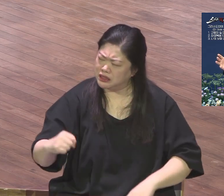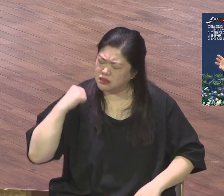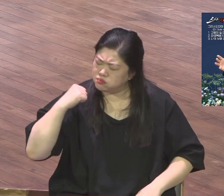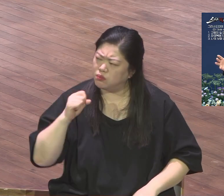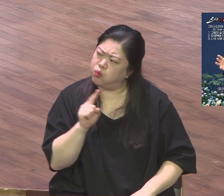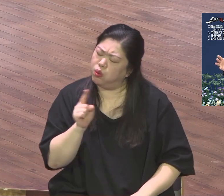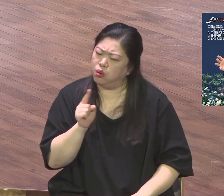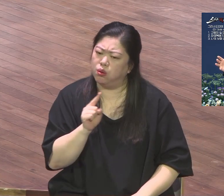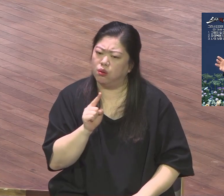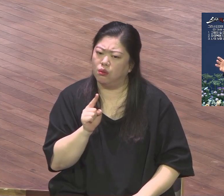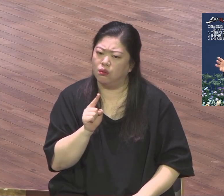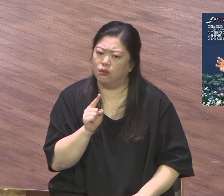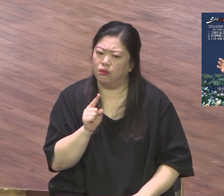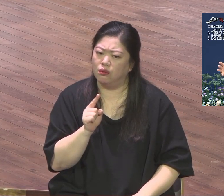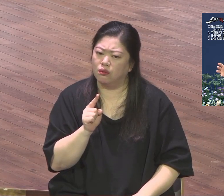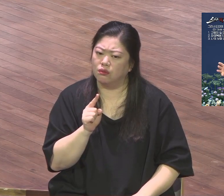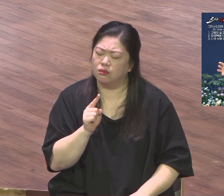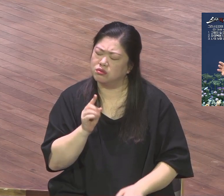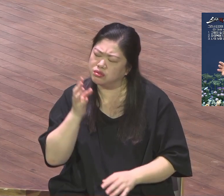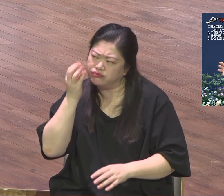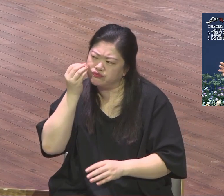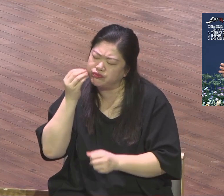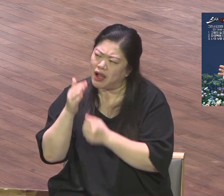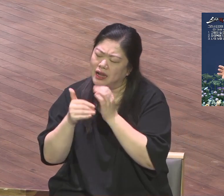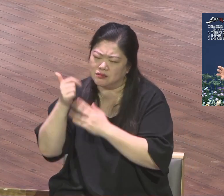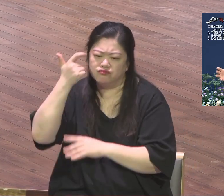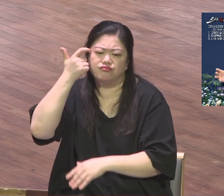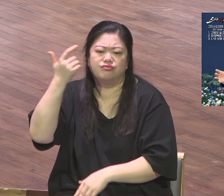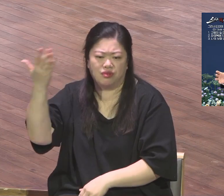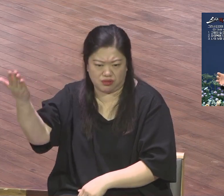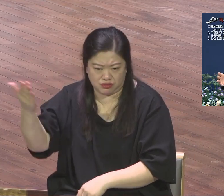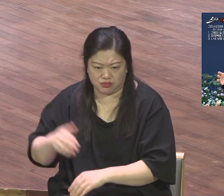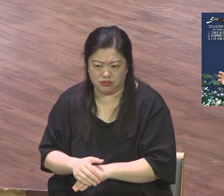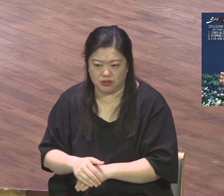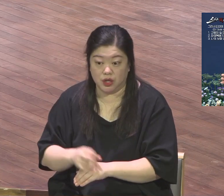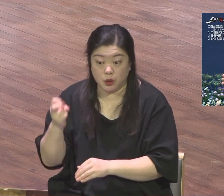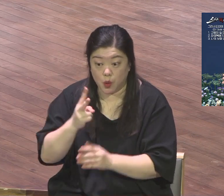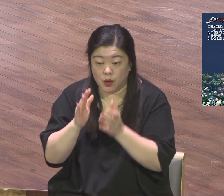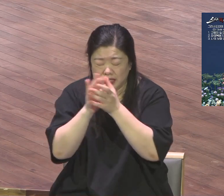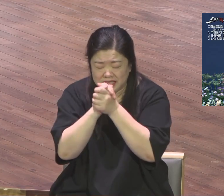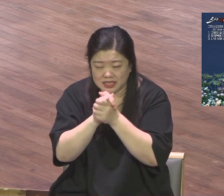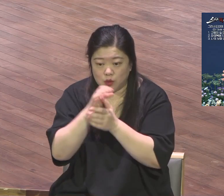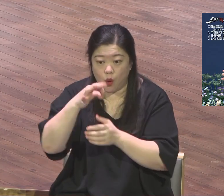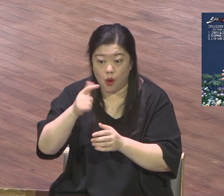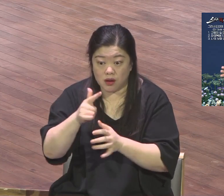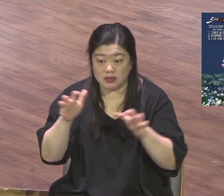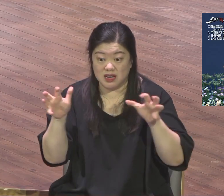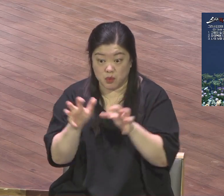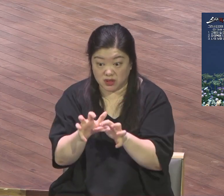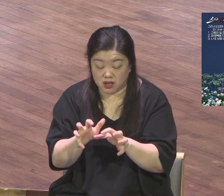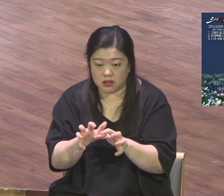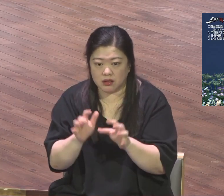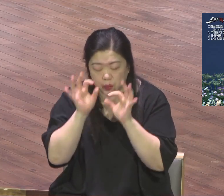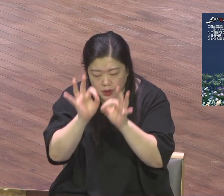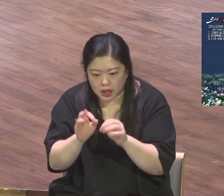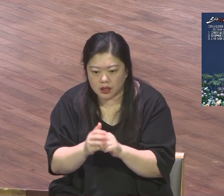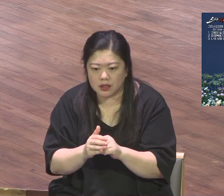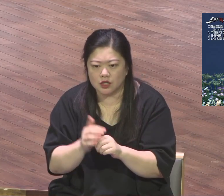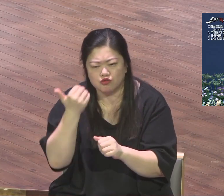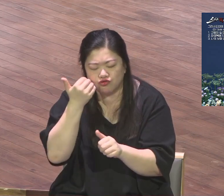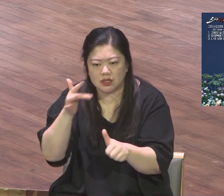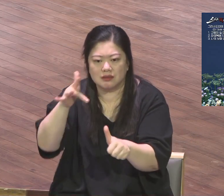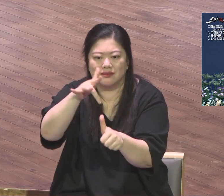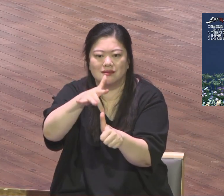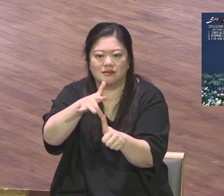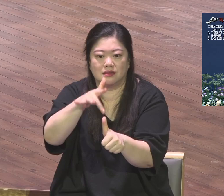그냥 나자빠지고 해서 했는데 다음날 아침 새벽에 또 와서 그 귀신이 또 와가지고 또 그렇게 막 하는 거예요.